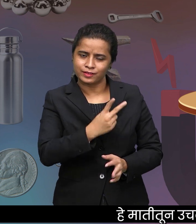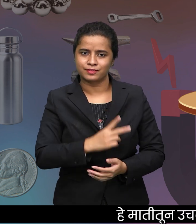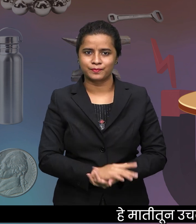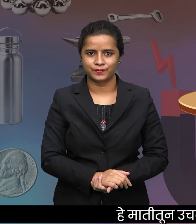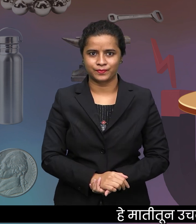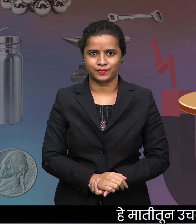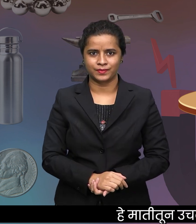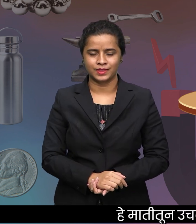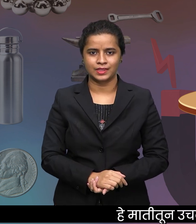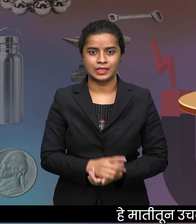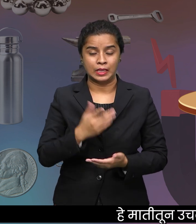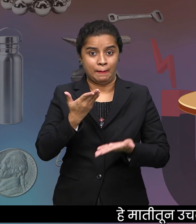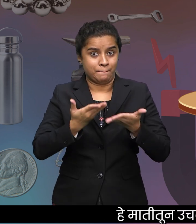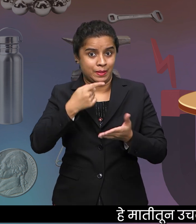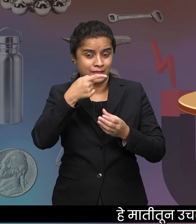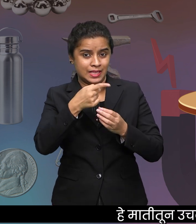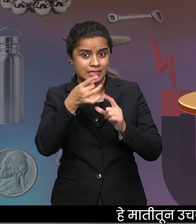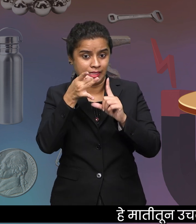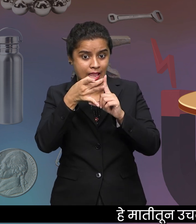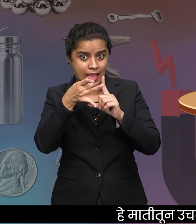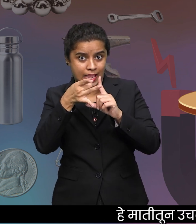हे मातीतून उचललेले लोखंडाचे छोटे तुकडे